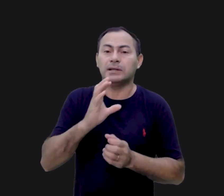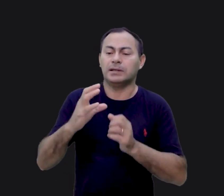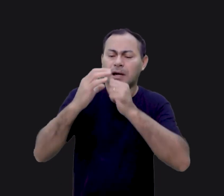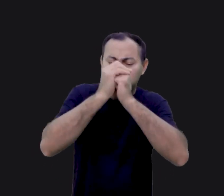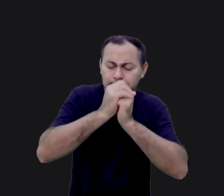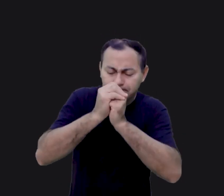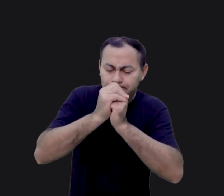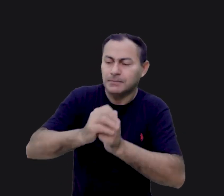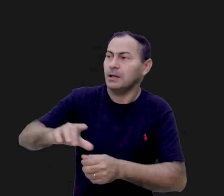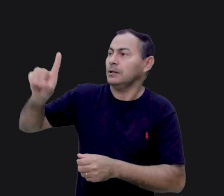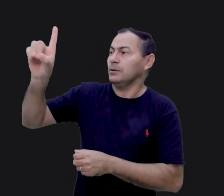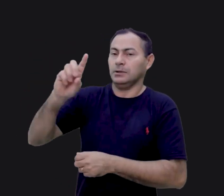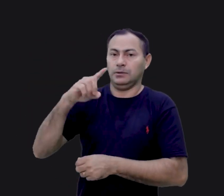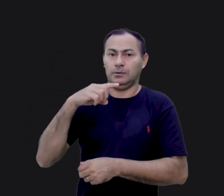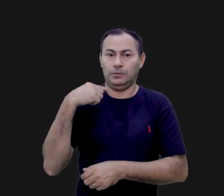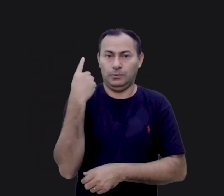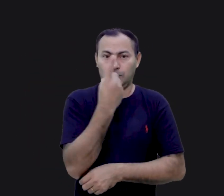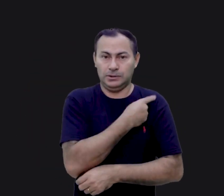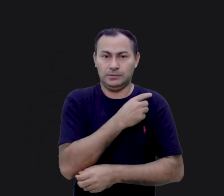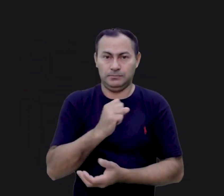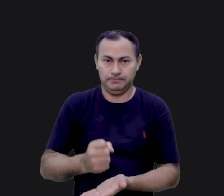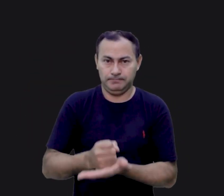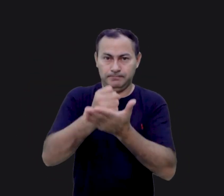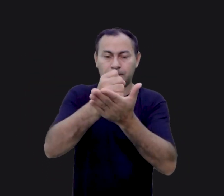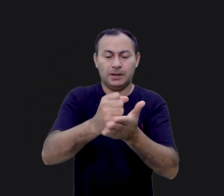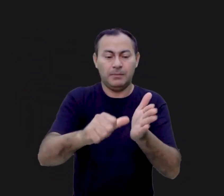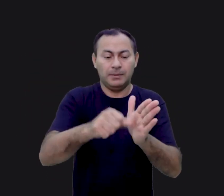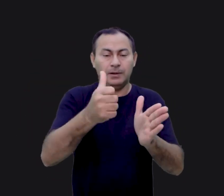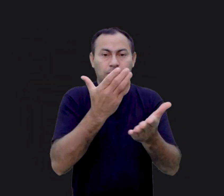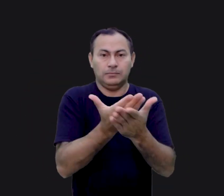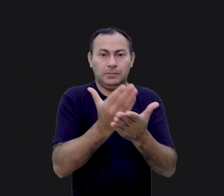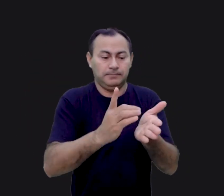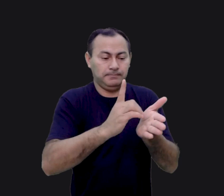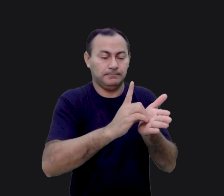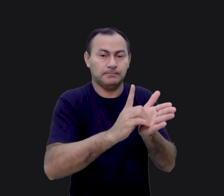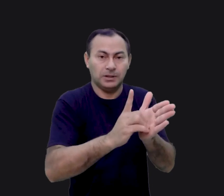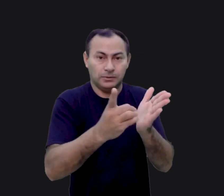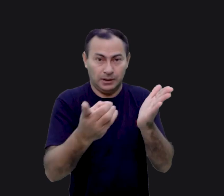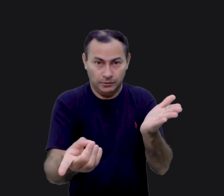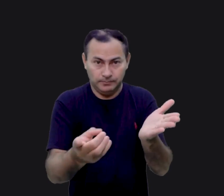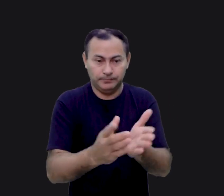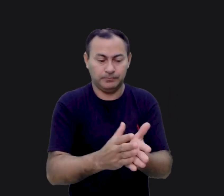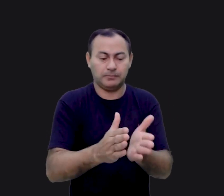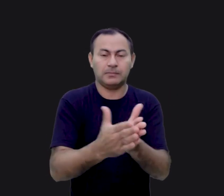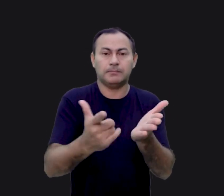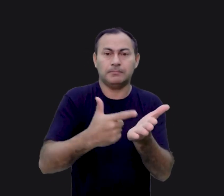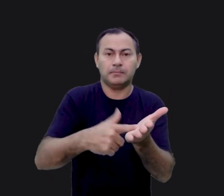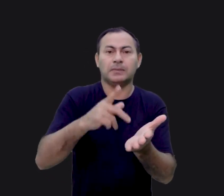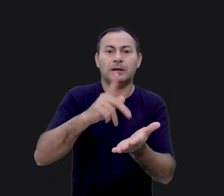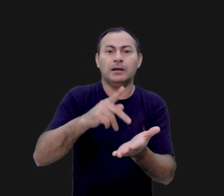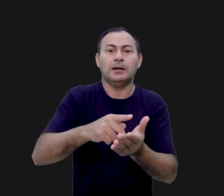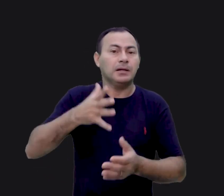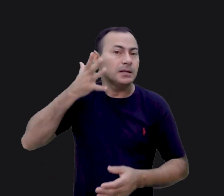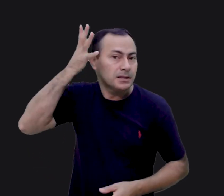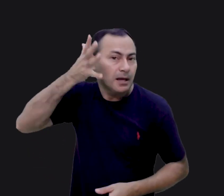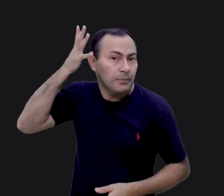a Deus que nos salvou como dissemos na primeira parte do estudo de Deuteronômio esse livro na verdade é um livro de sermões